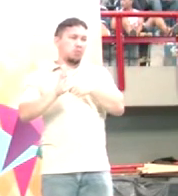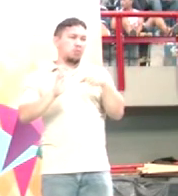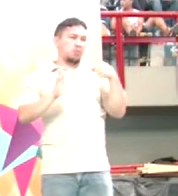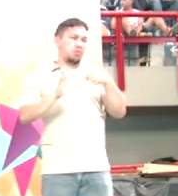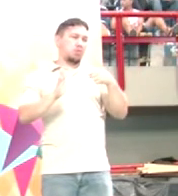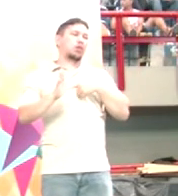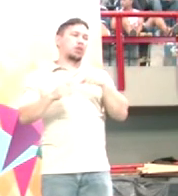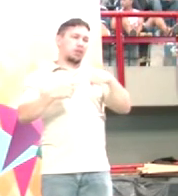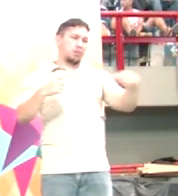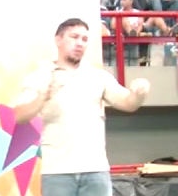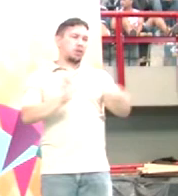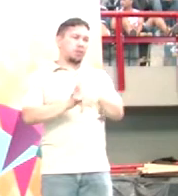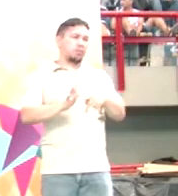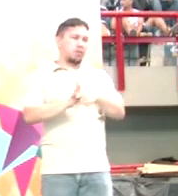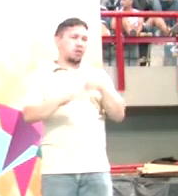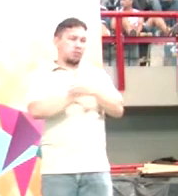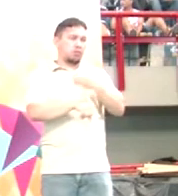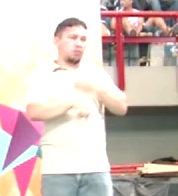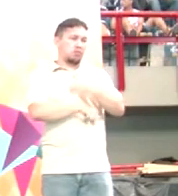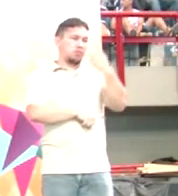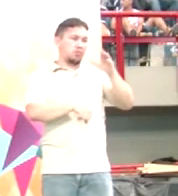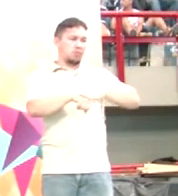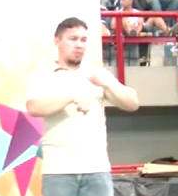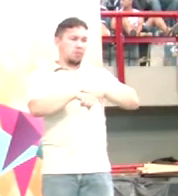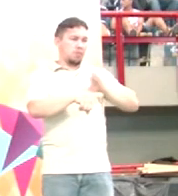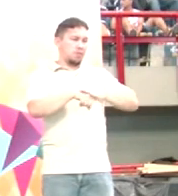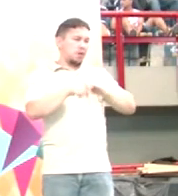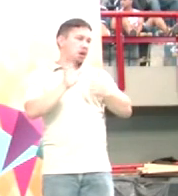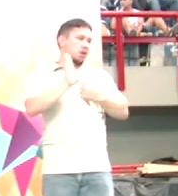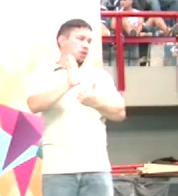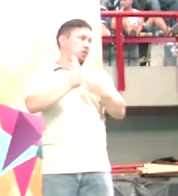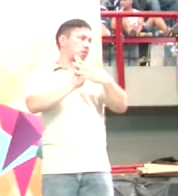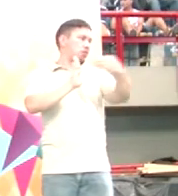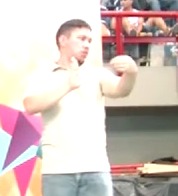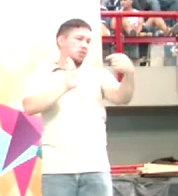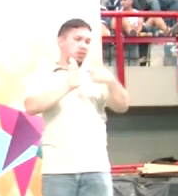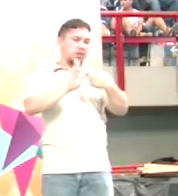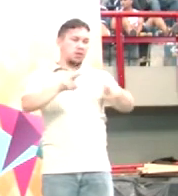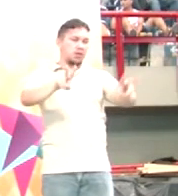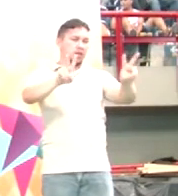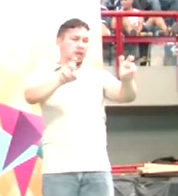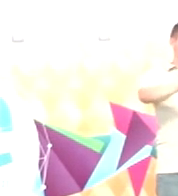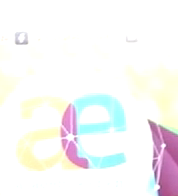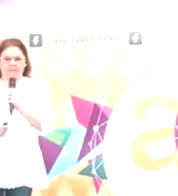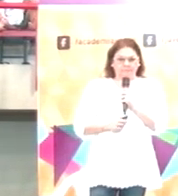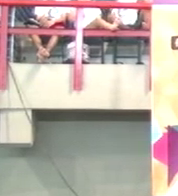participante. Eles colocaram que só querem esse modelo, tema